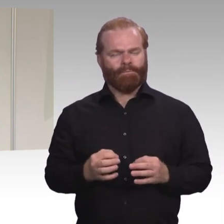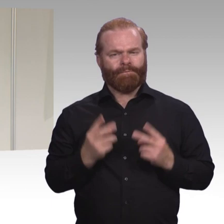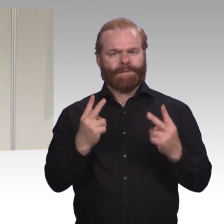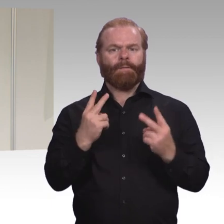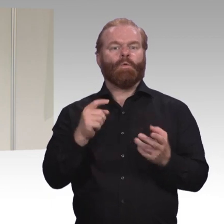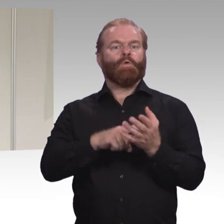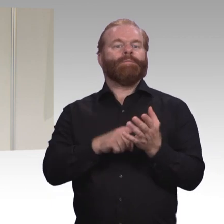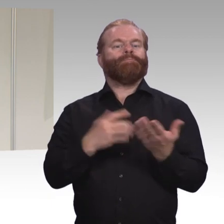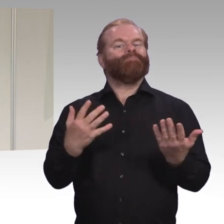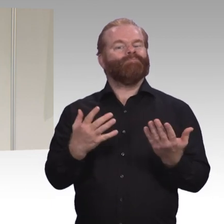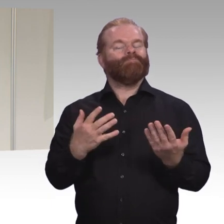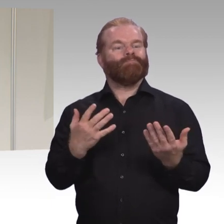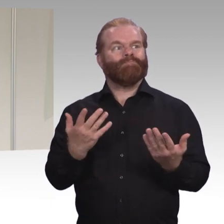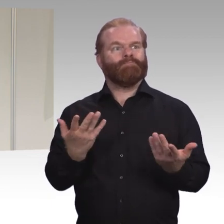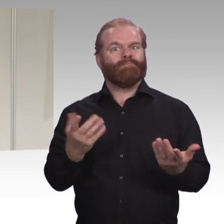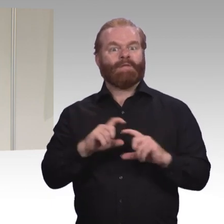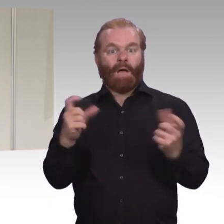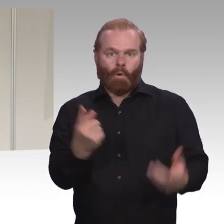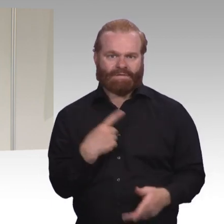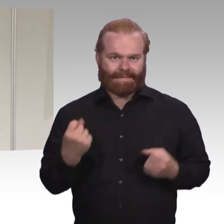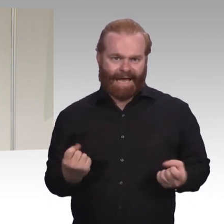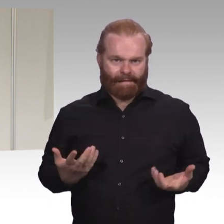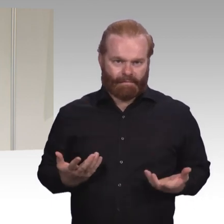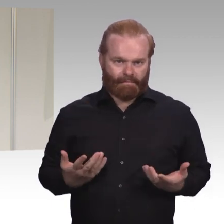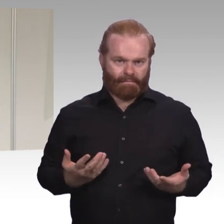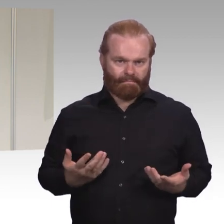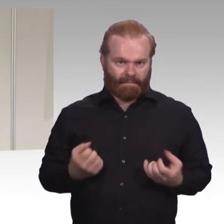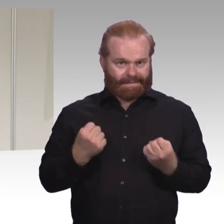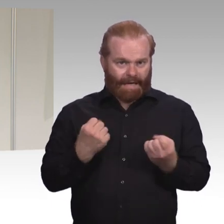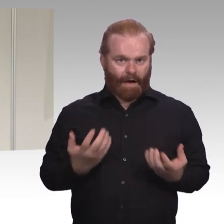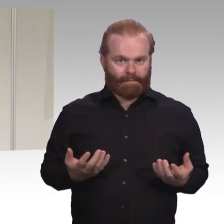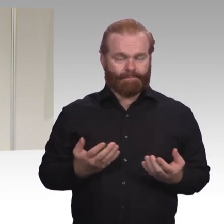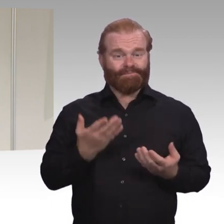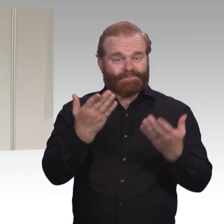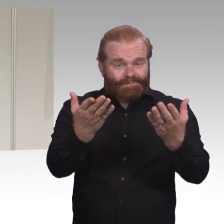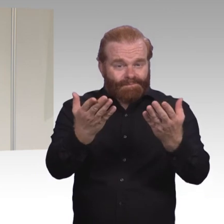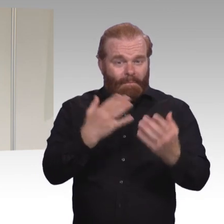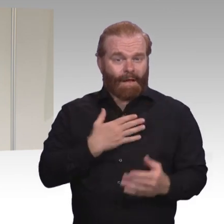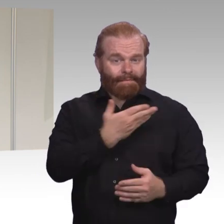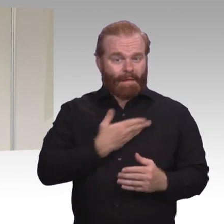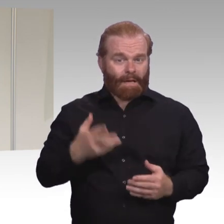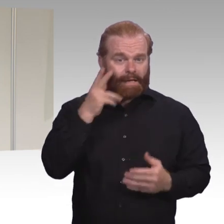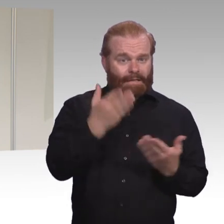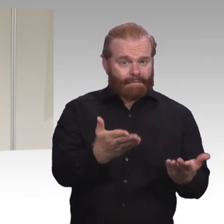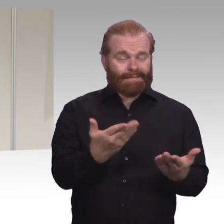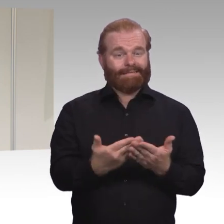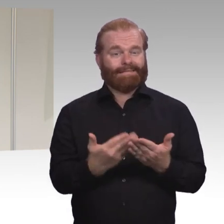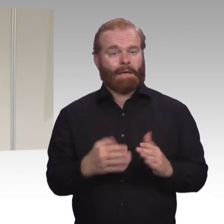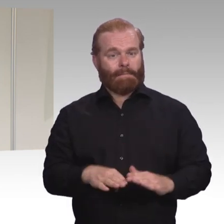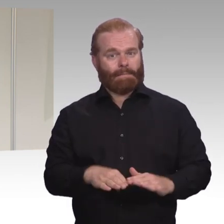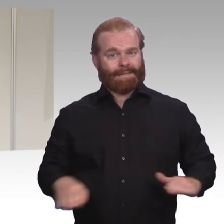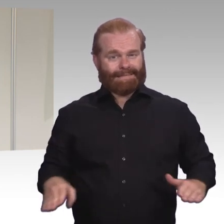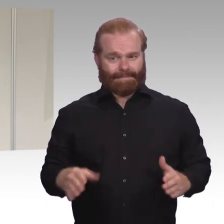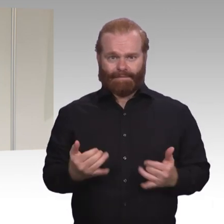und bleibt eine verlässliche Finanzierung. Wir haben dazu und zu anderen Bereichen generelle